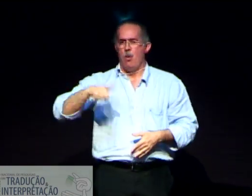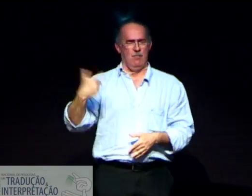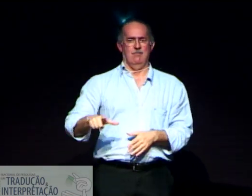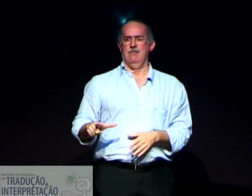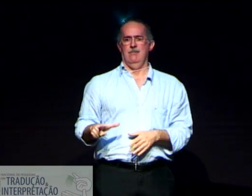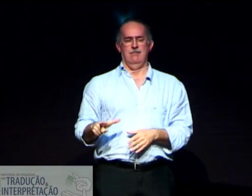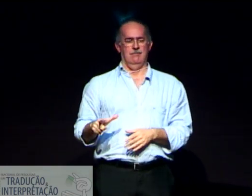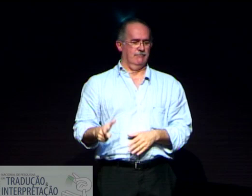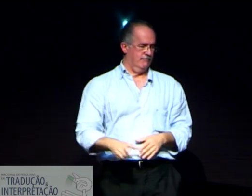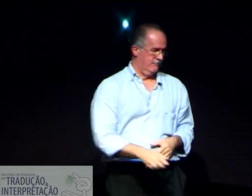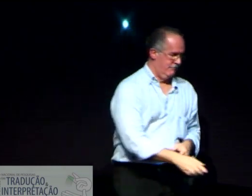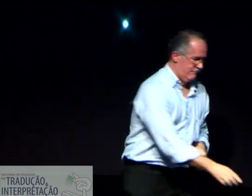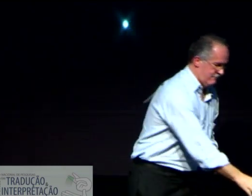ou ele